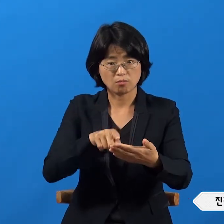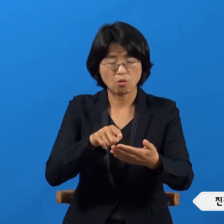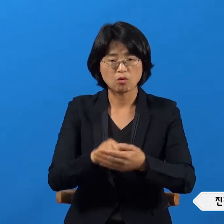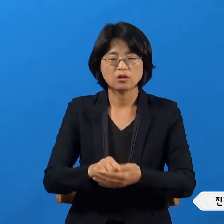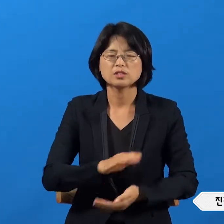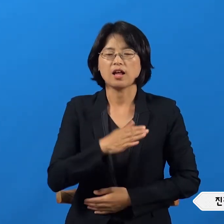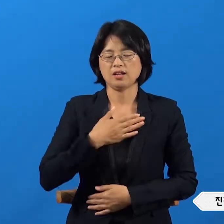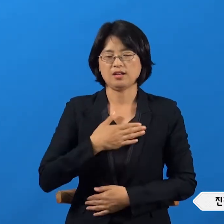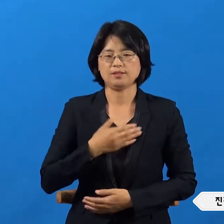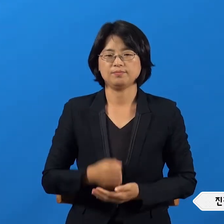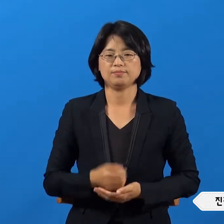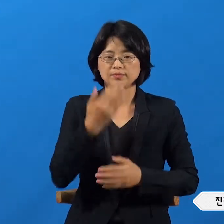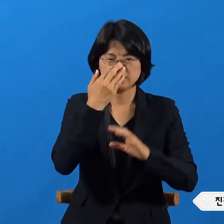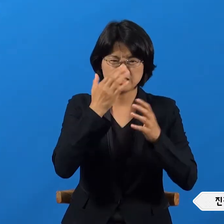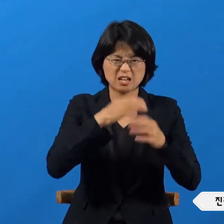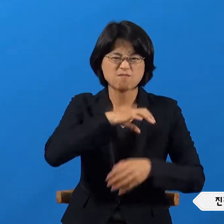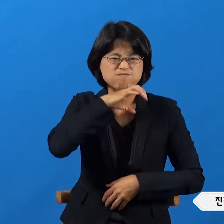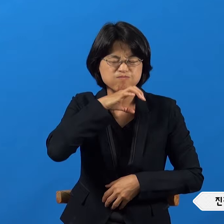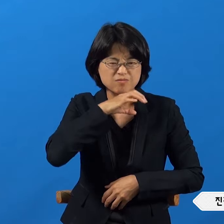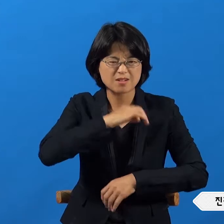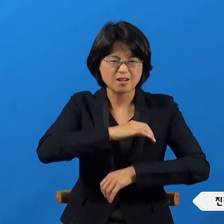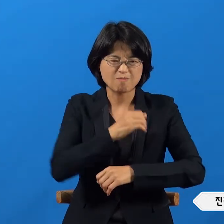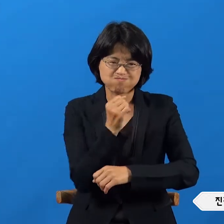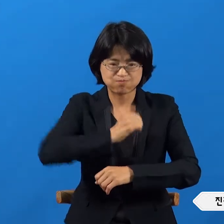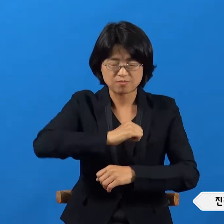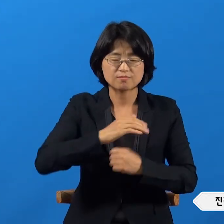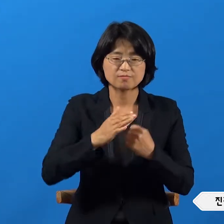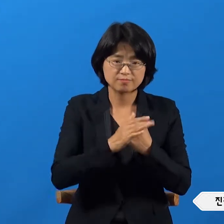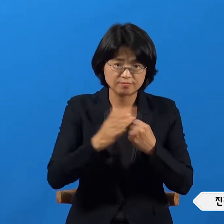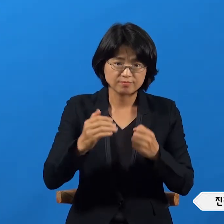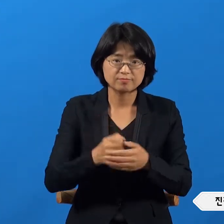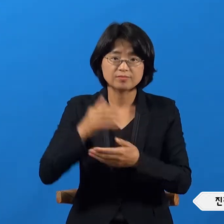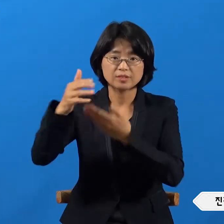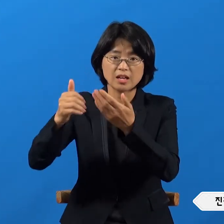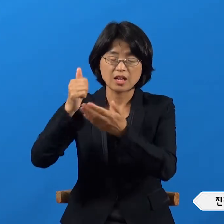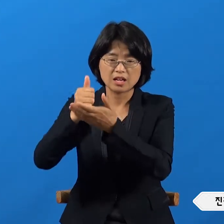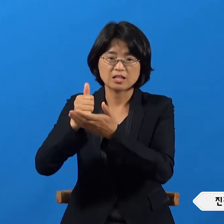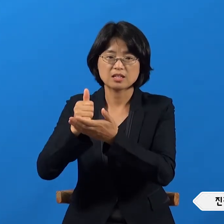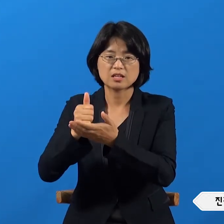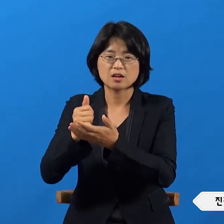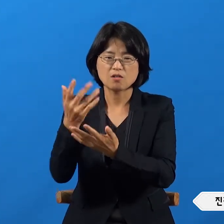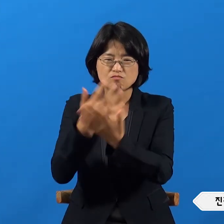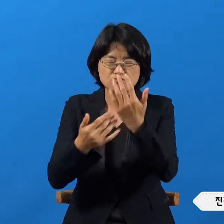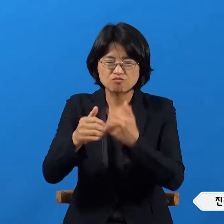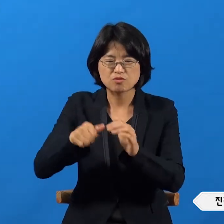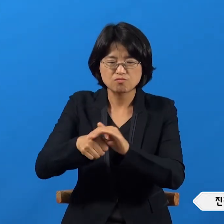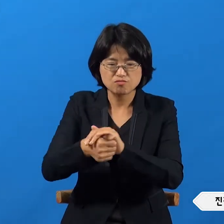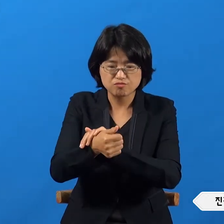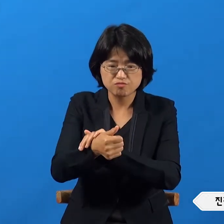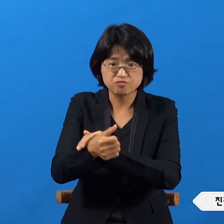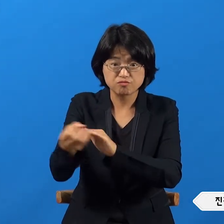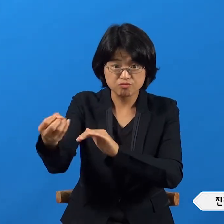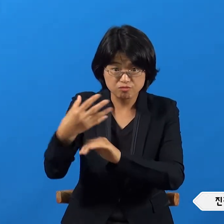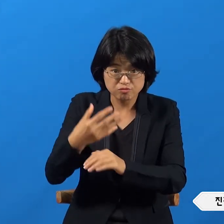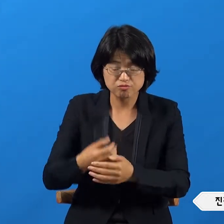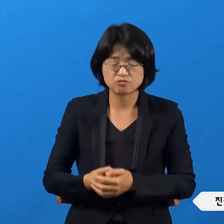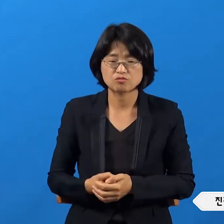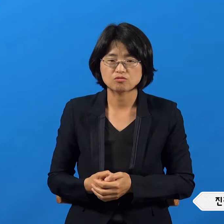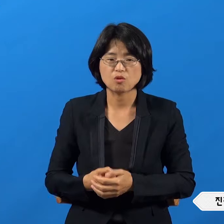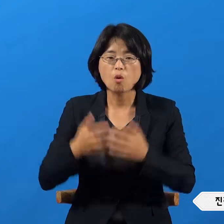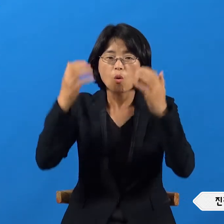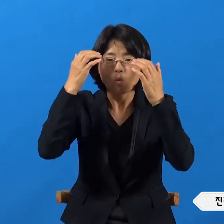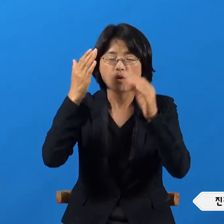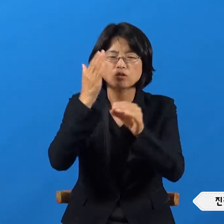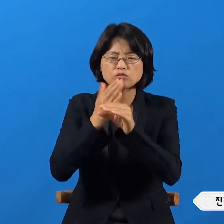불순종 가운데 하나님께서 불뱀을 보내셨습니다. 그들의 고난 중에 신음하며 하나님께 나오게